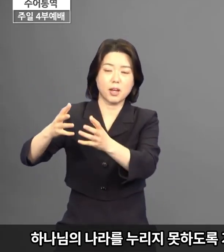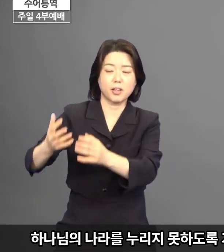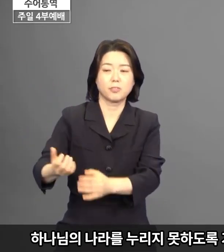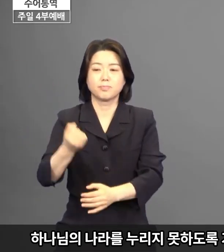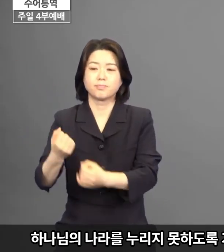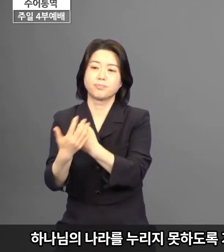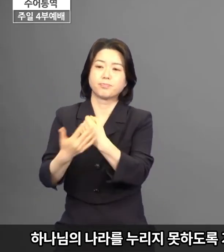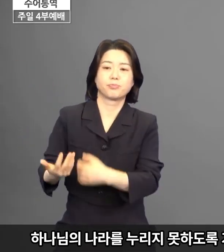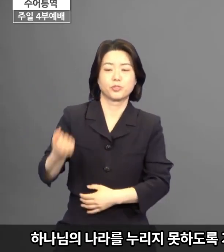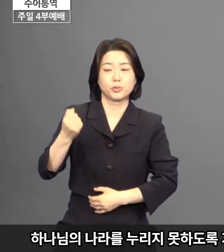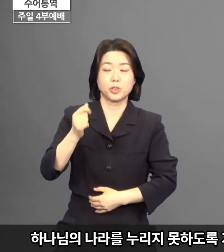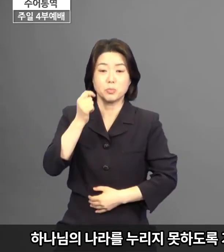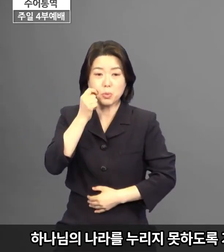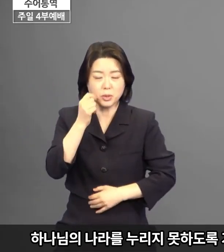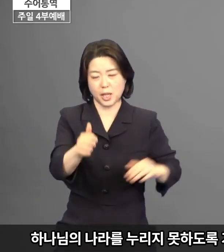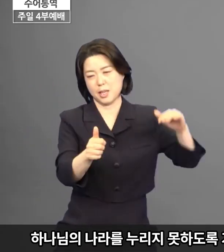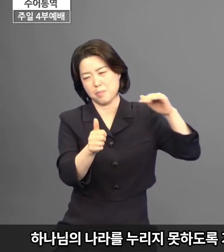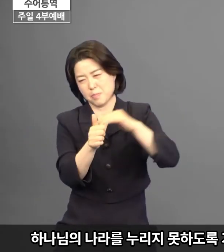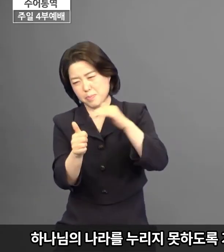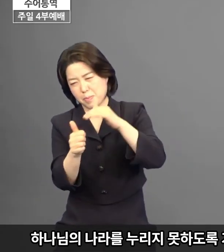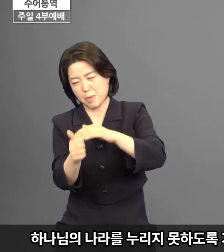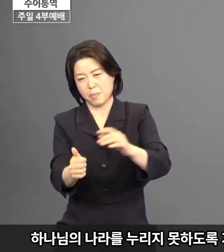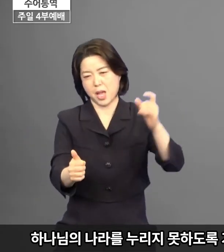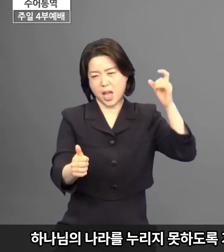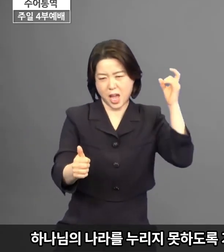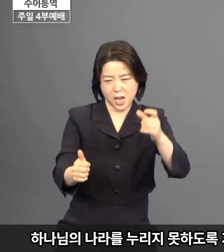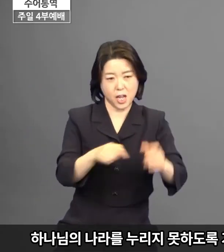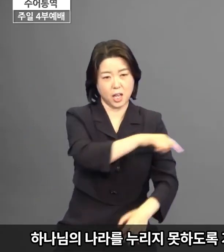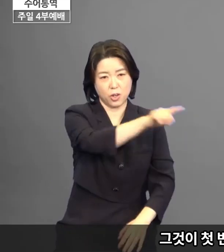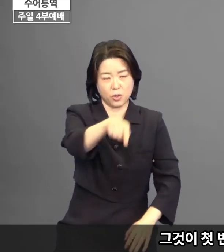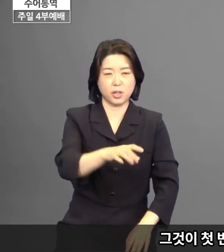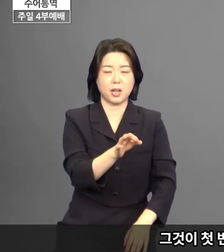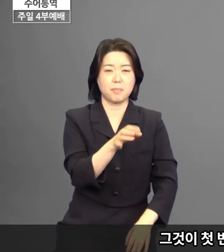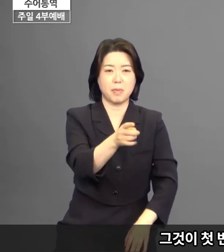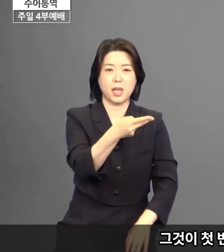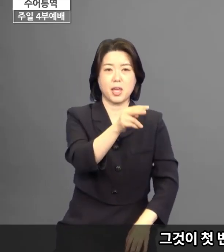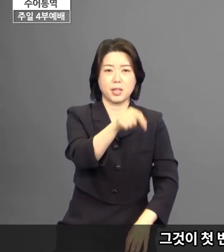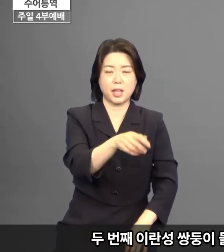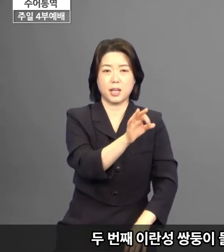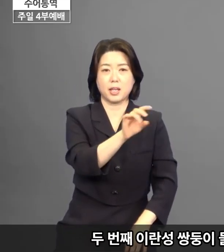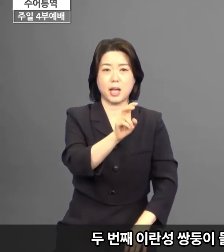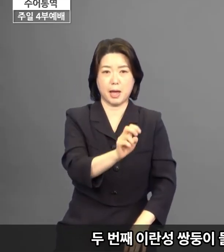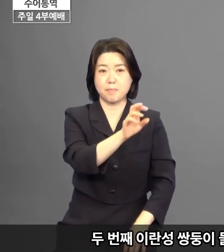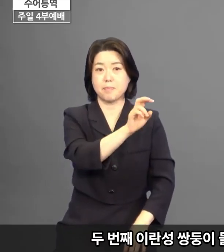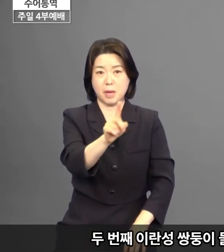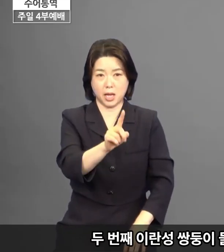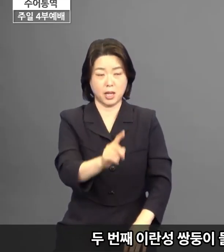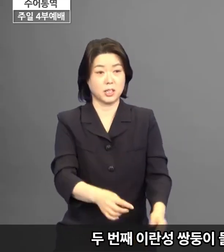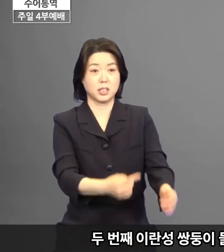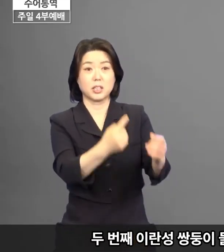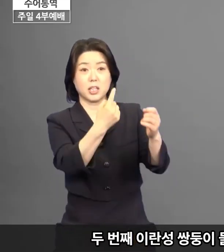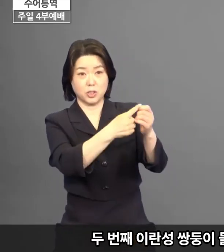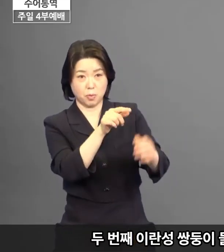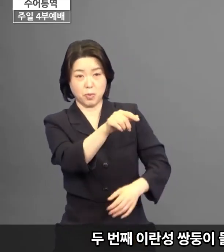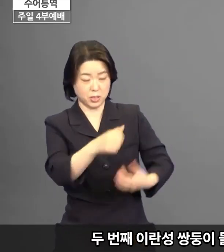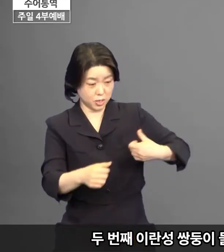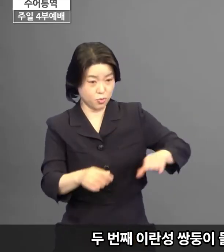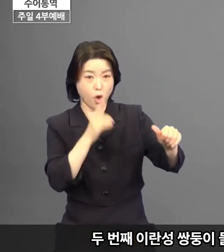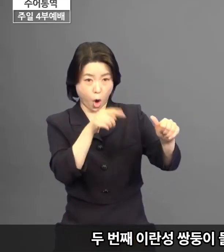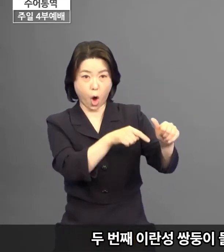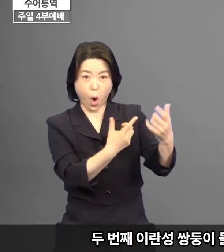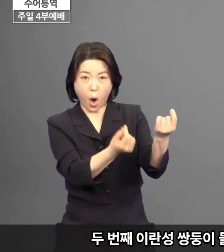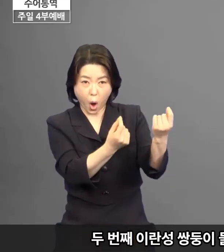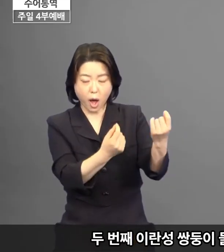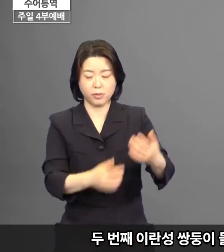가로막는 견고한 진이 메덱암마였어요. 그것이 첫 번째가 있었다면 두 번째 이란성 쌍둥이, 둘째가